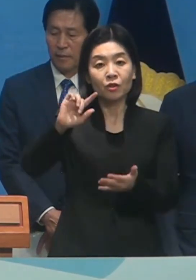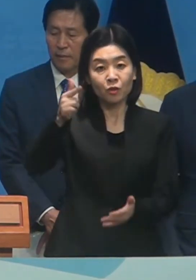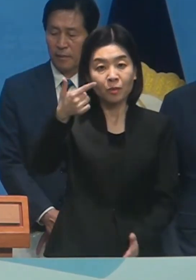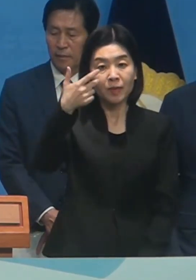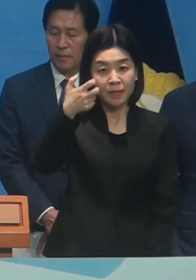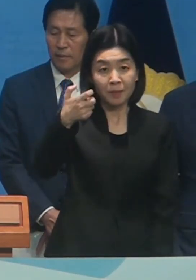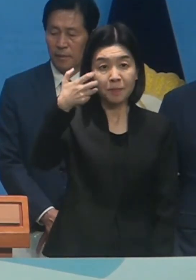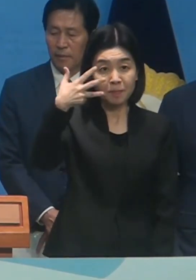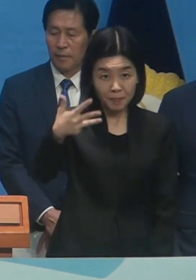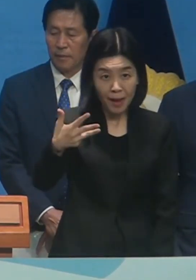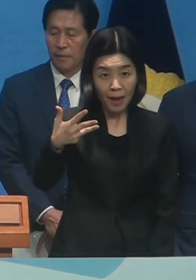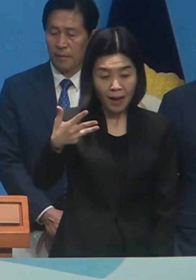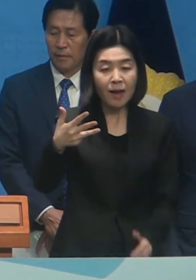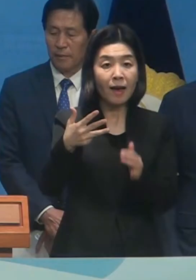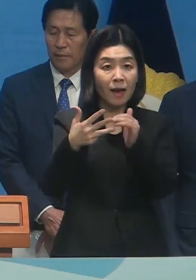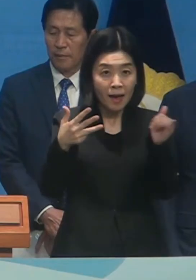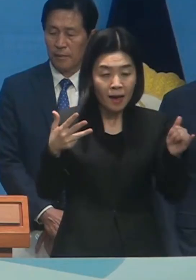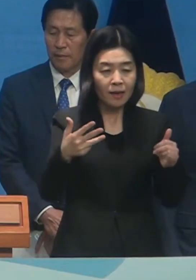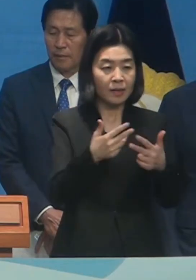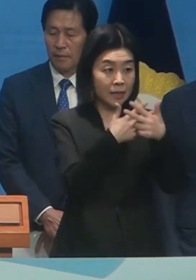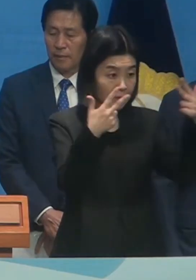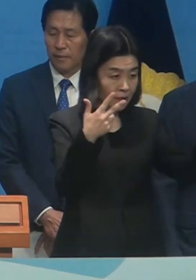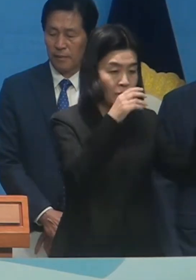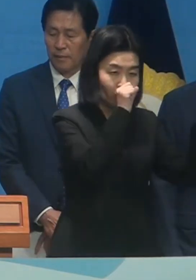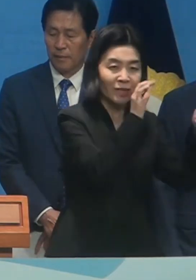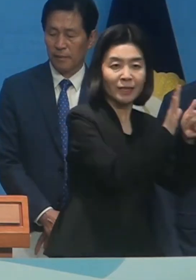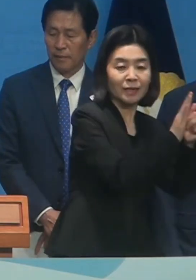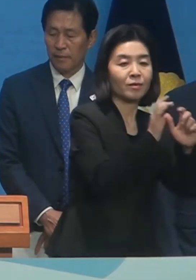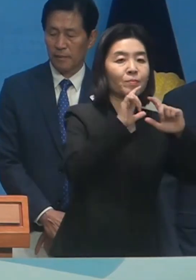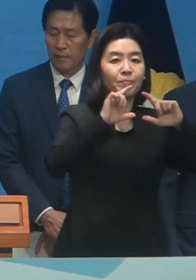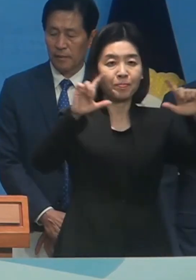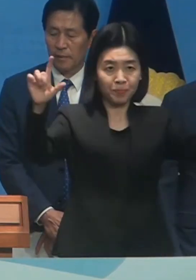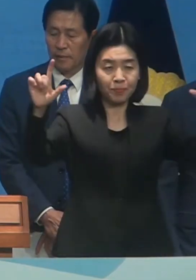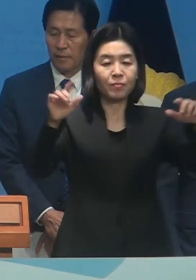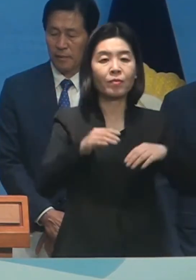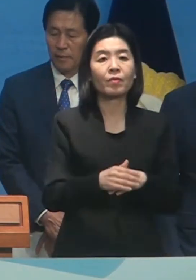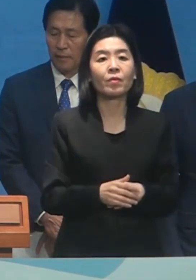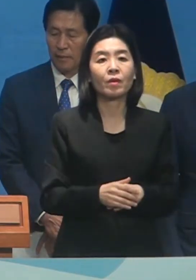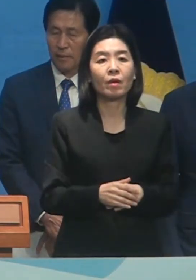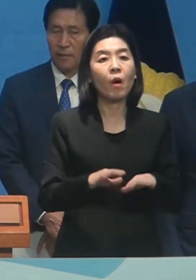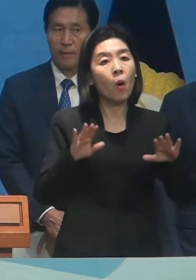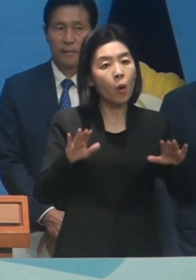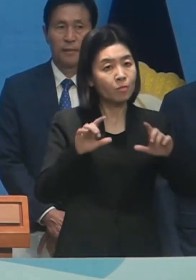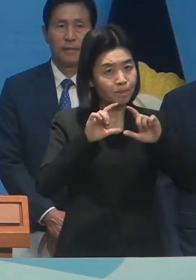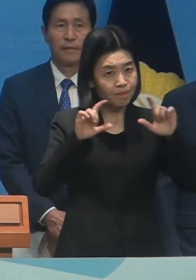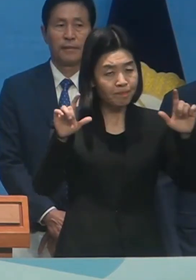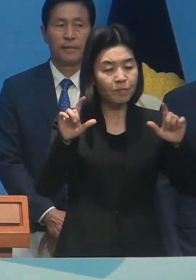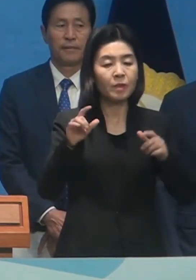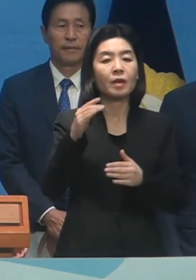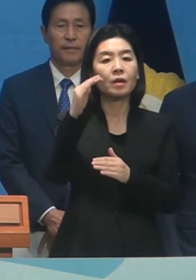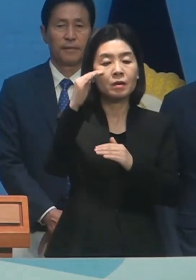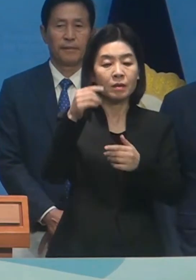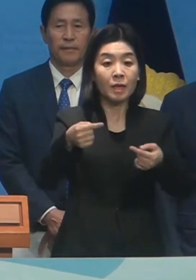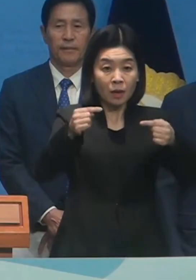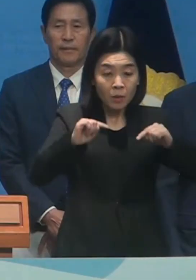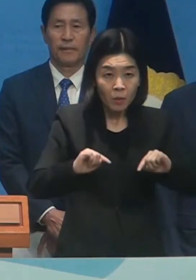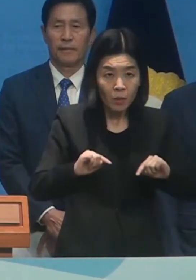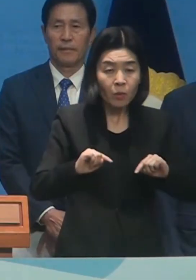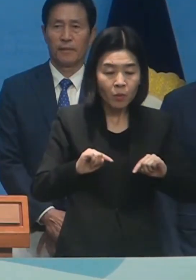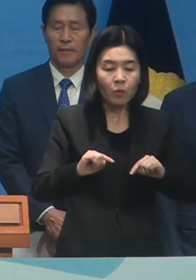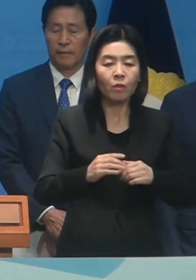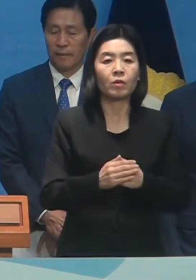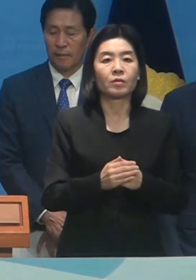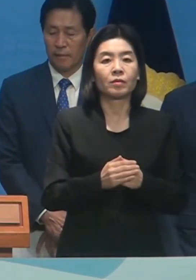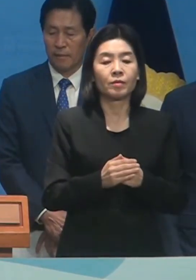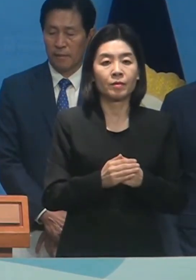678인의 이재명 후보 지지 선언을 하도록 하겠습니다. 오늘의 이 지지선언 기자회견에는